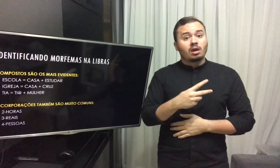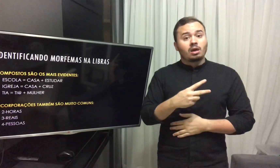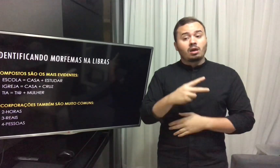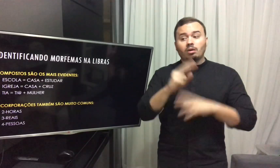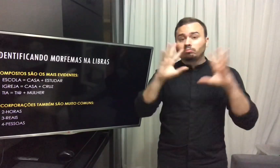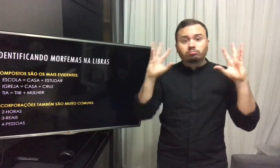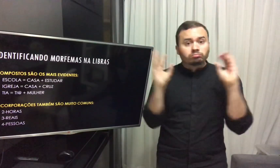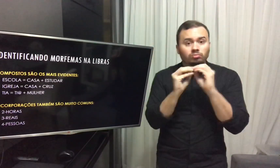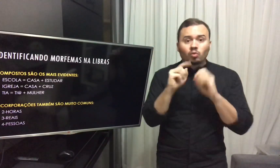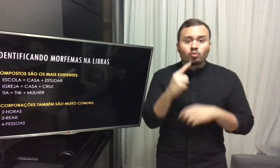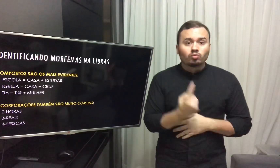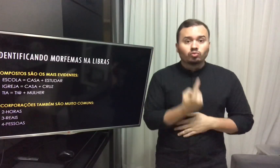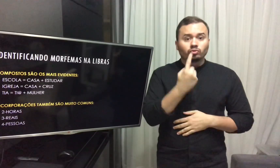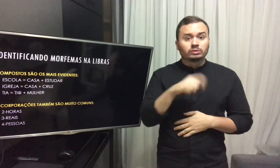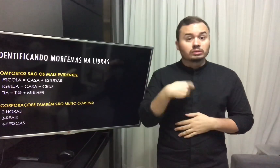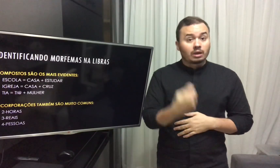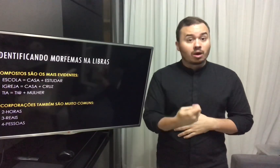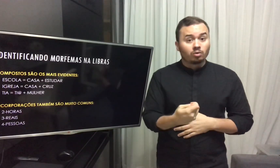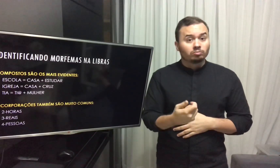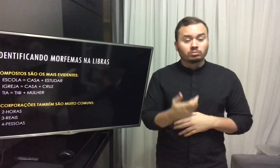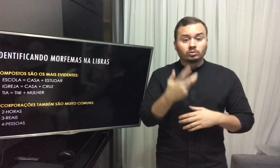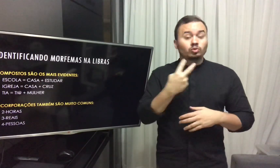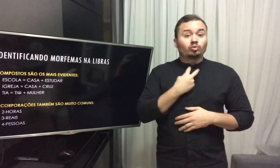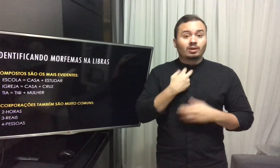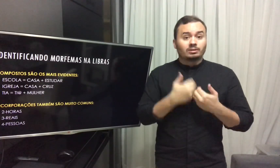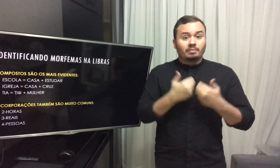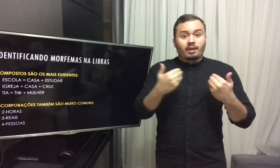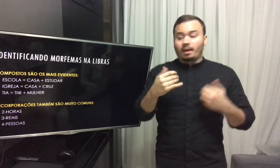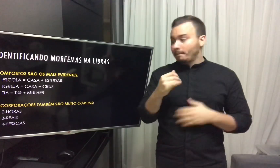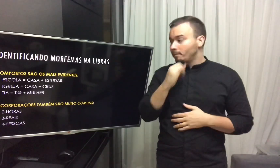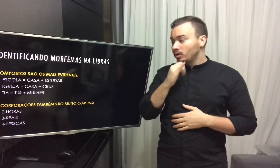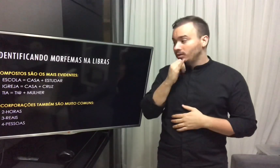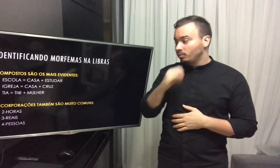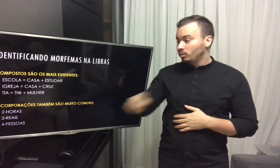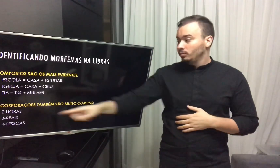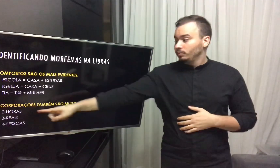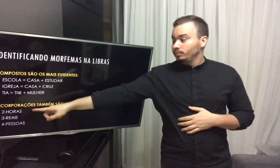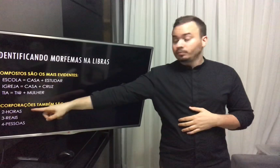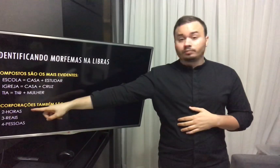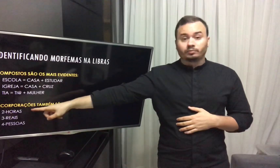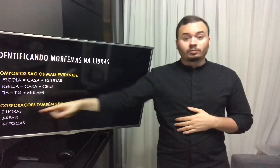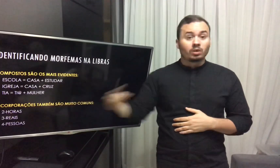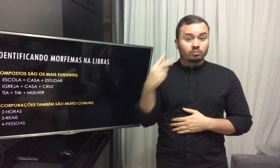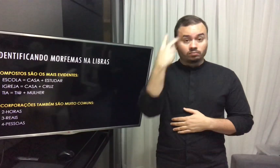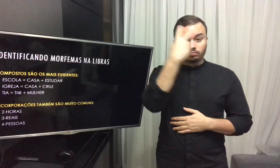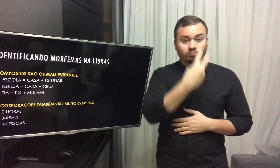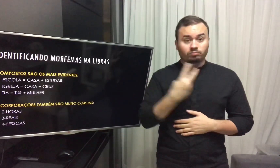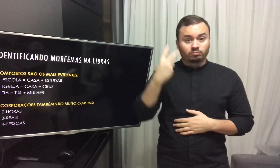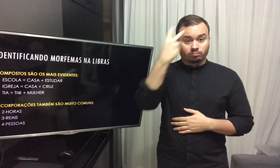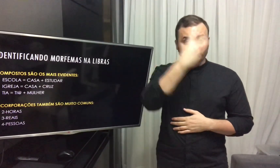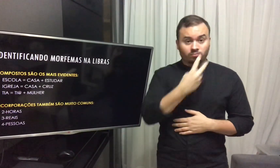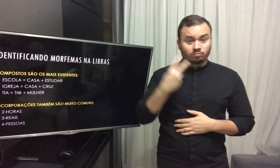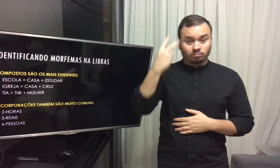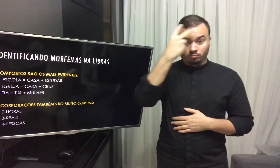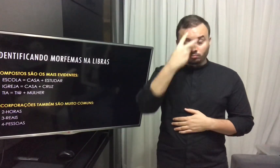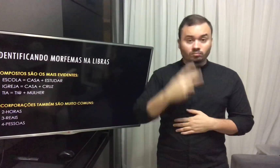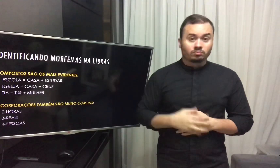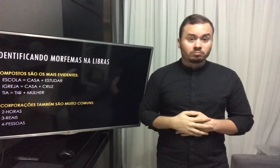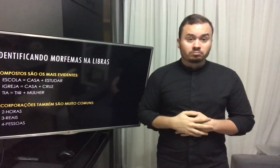mulher, tia, mulher. E também temos alguns outros sinais que acontece a incorporação, por exemplo,